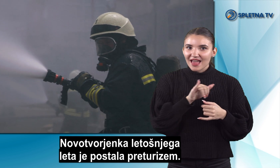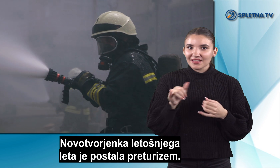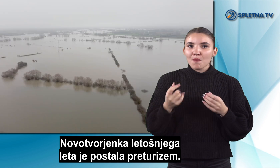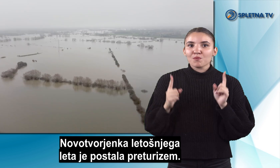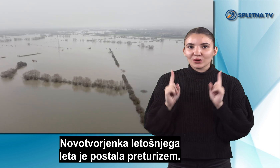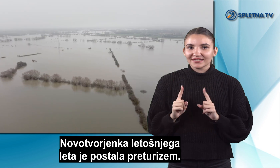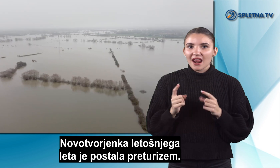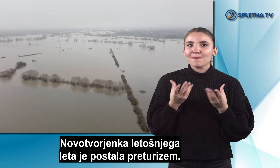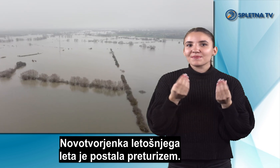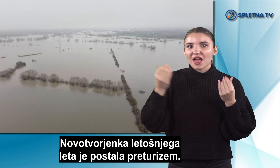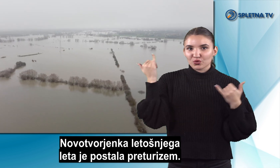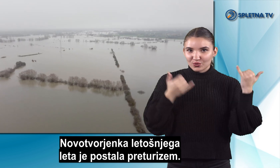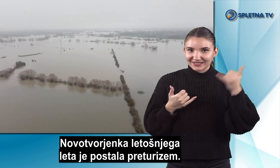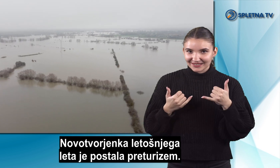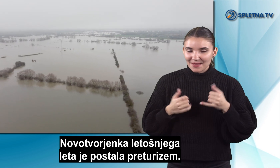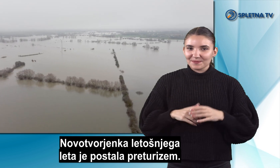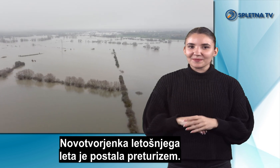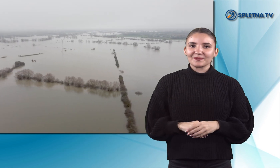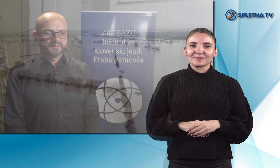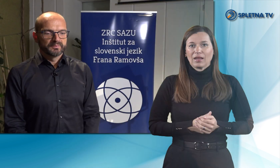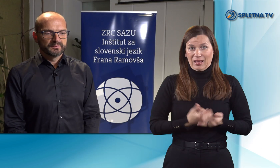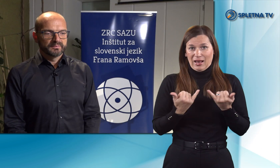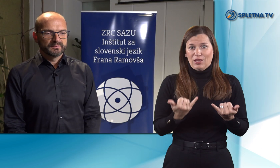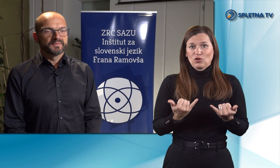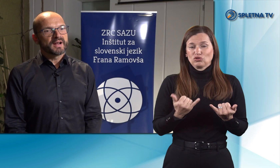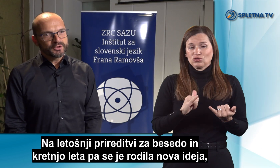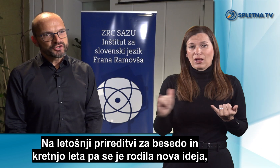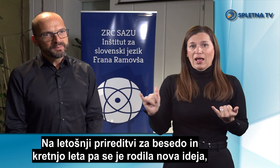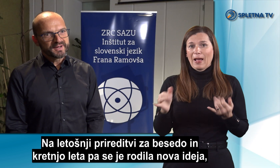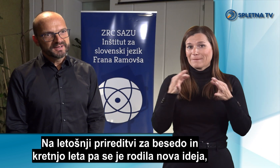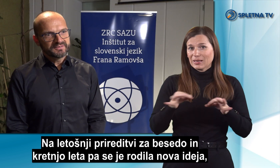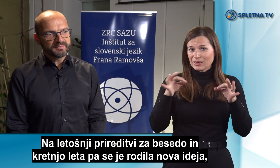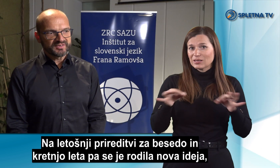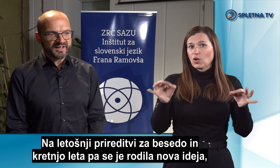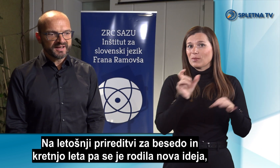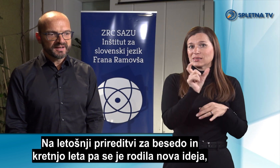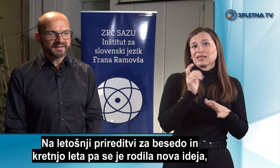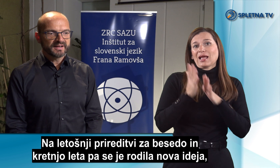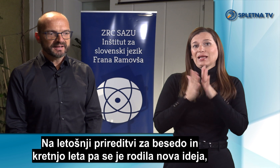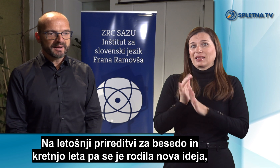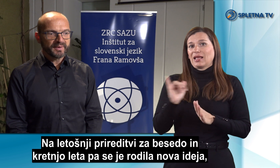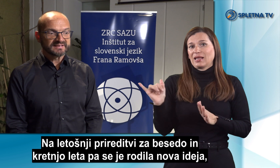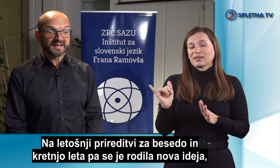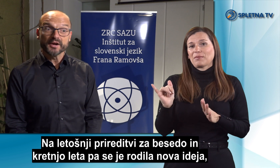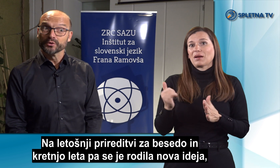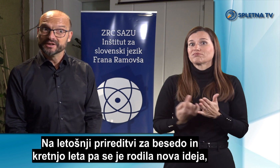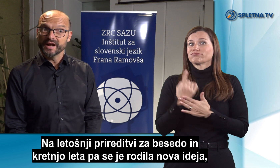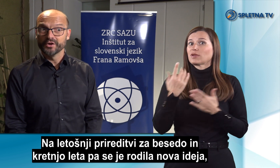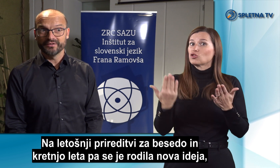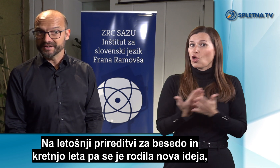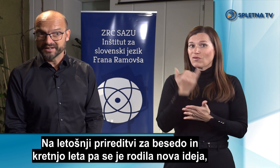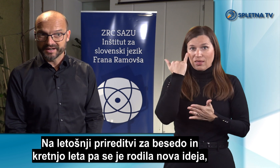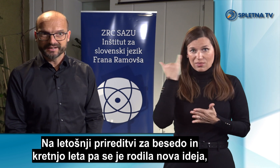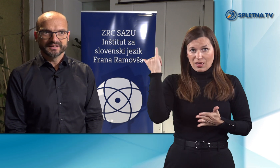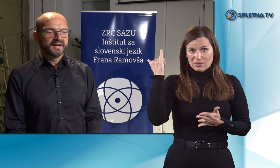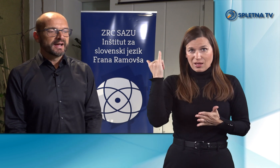Novotvorenka letošnjega leta je postala preturizem. Na letošnji prireditvi besede in kretne leta pa se je rodila